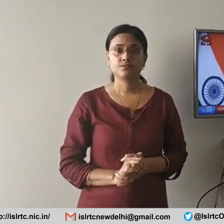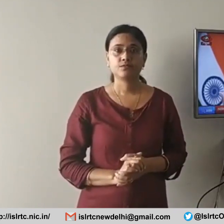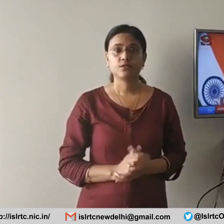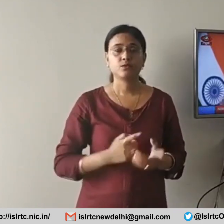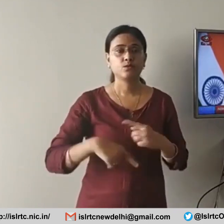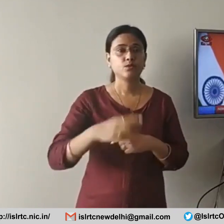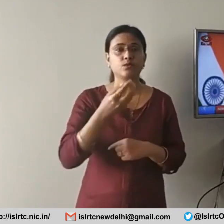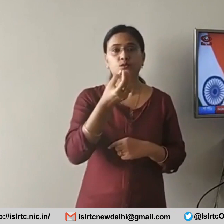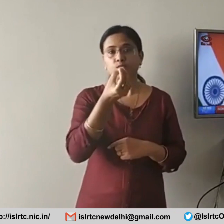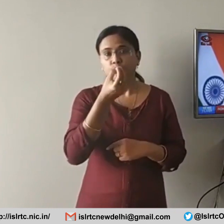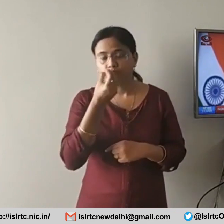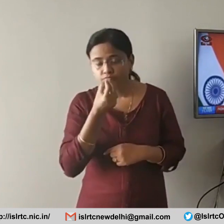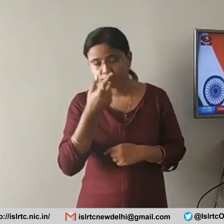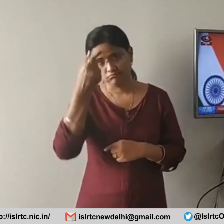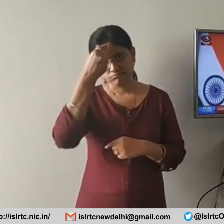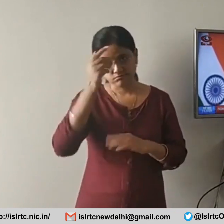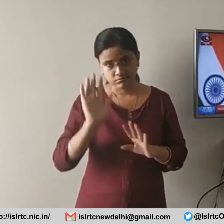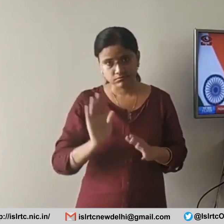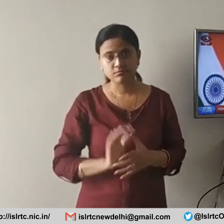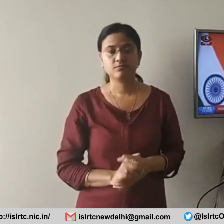किसी को खाने की परेशानी,